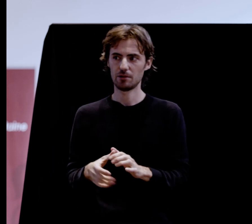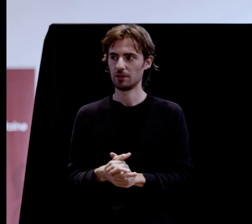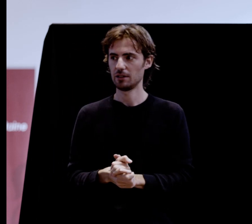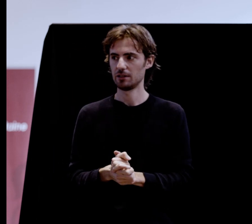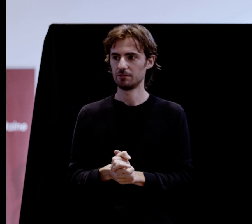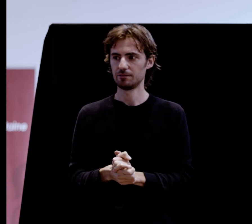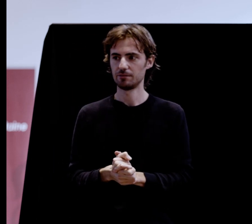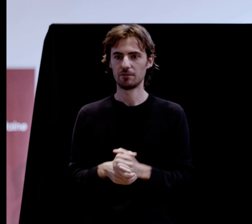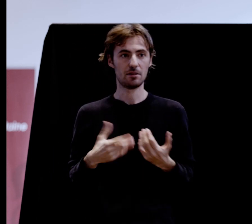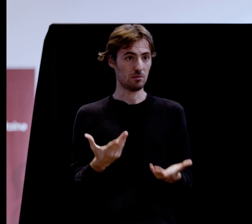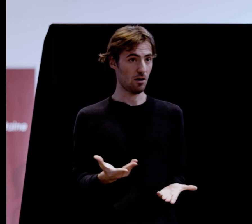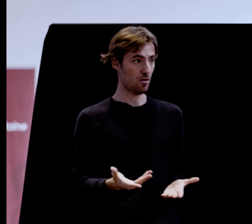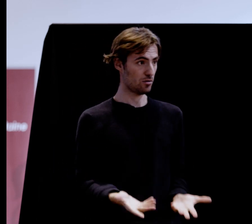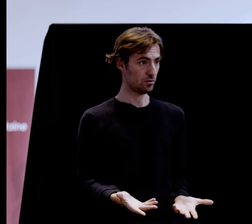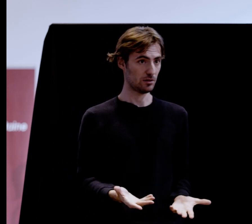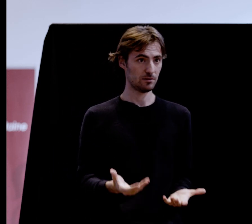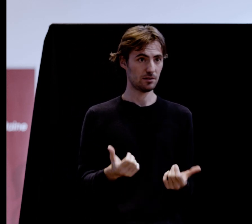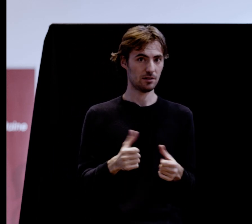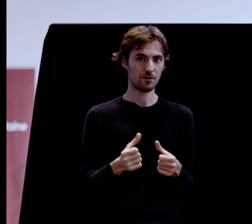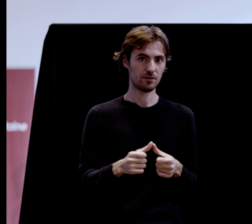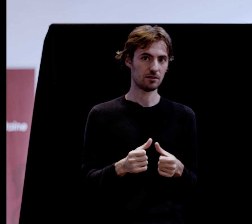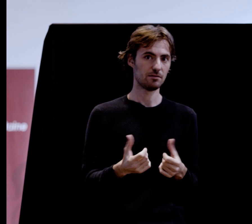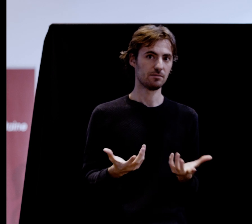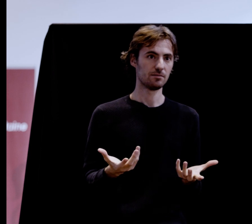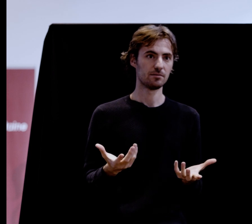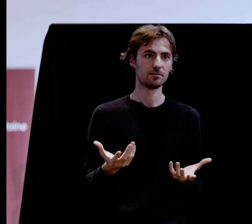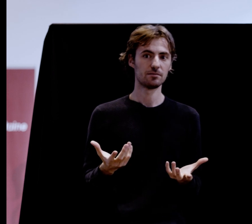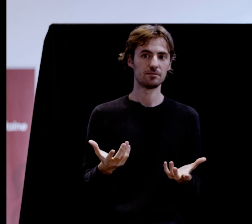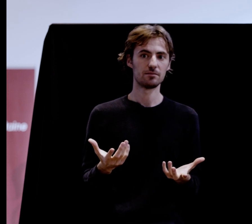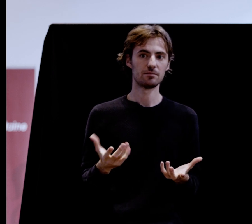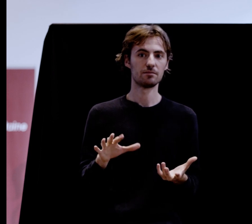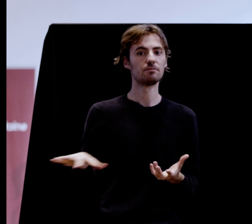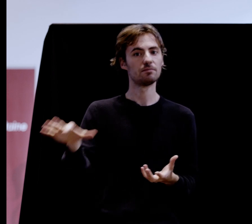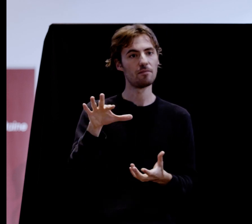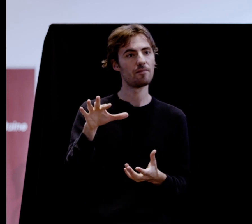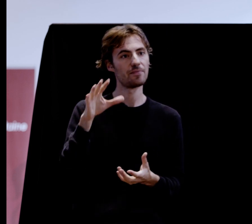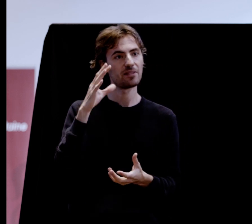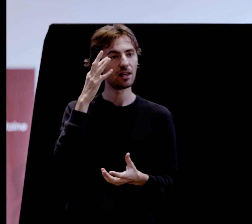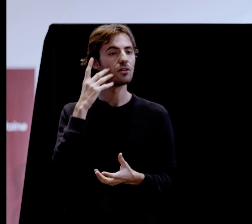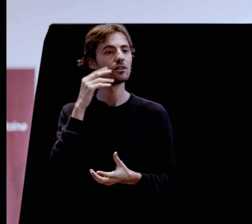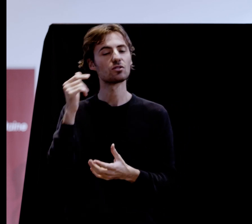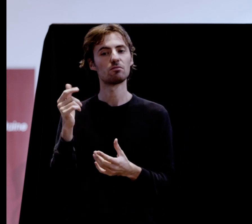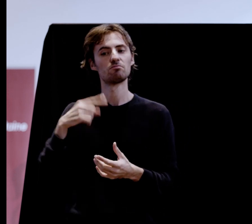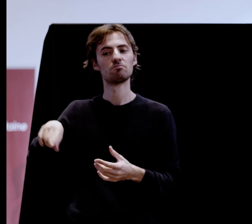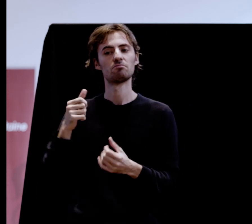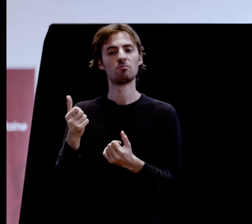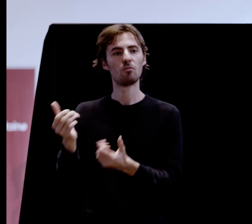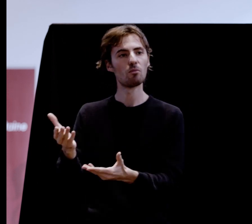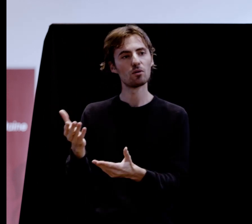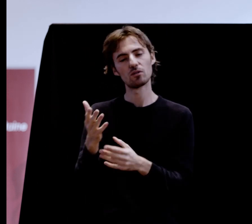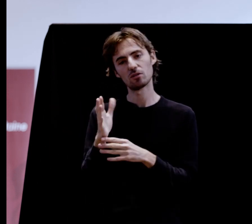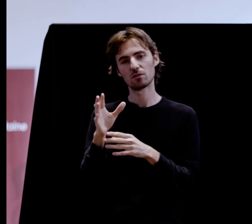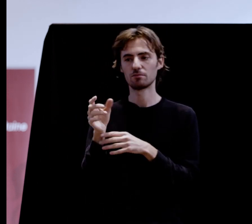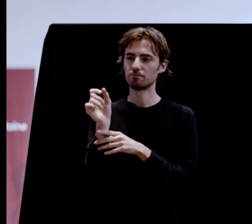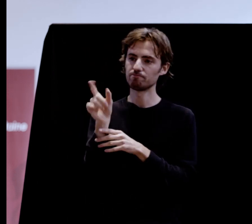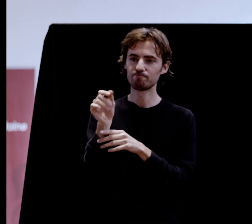raison qu'actuellement, on peut être amené chez des adolescents de proposer un traitement